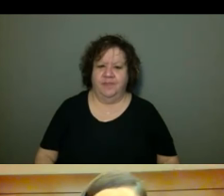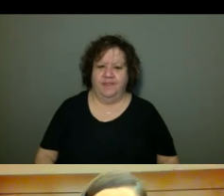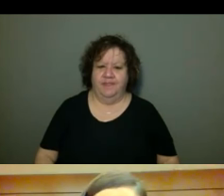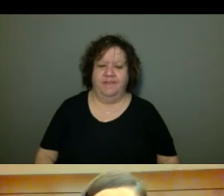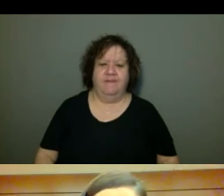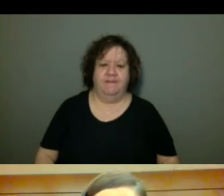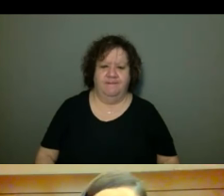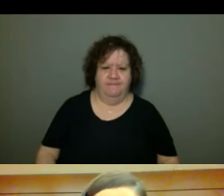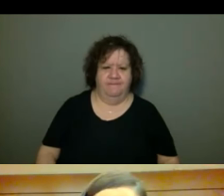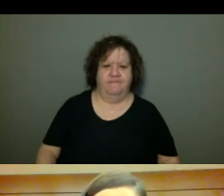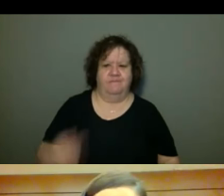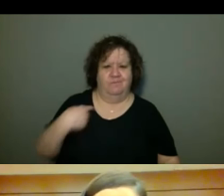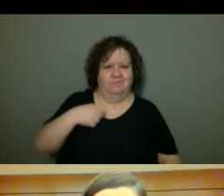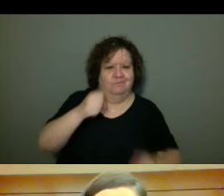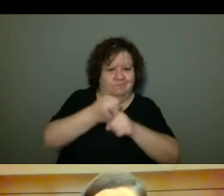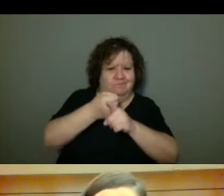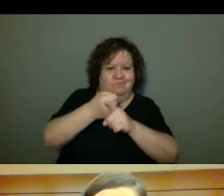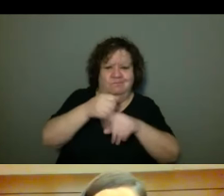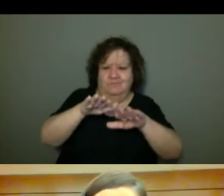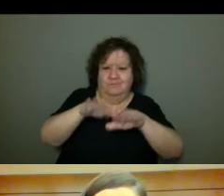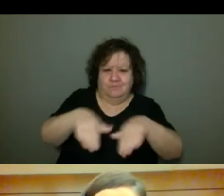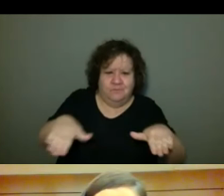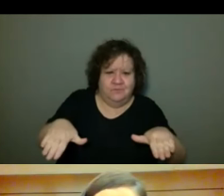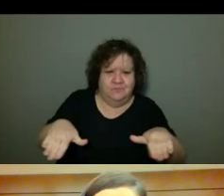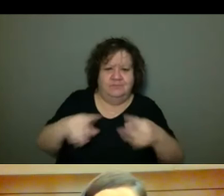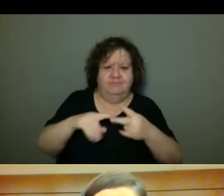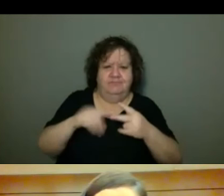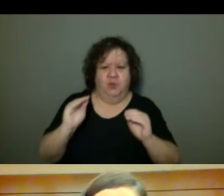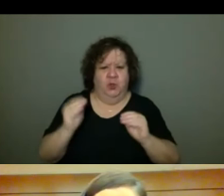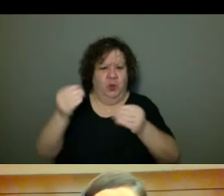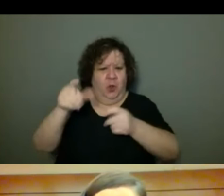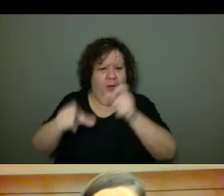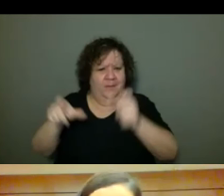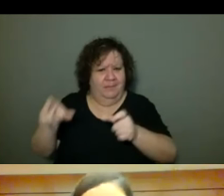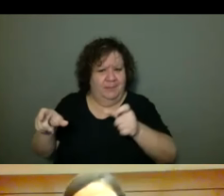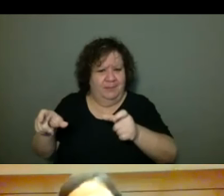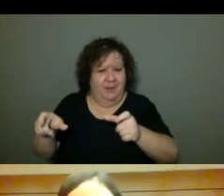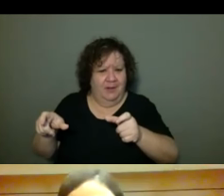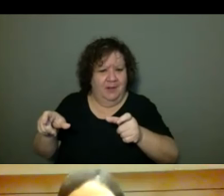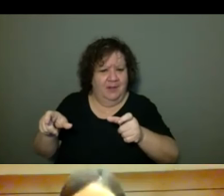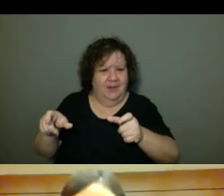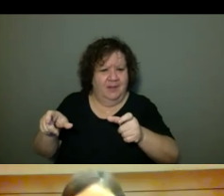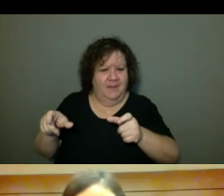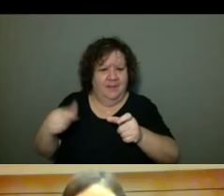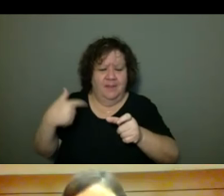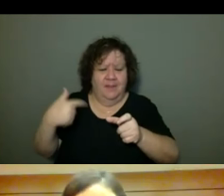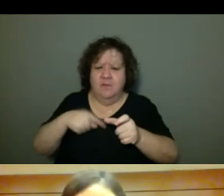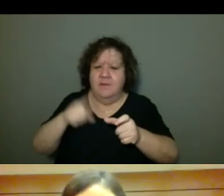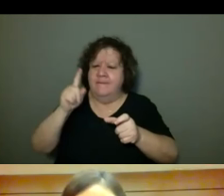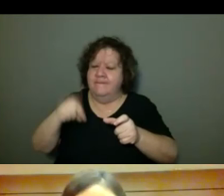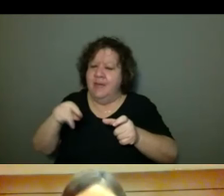comprensión de las situaciones de los niños.